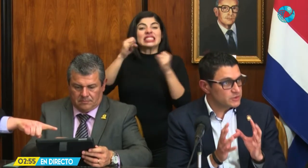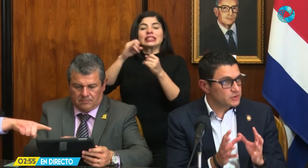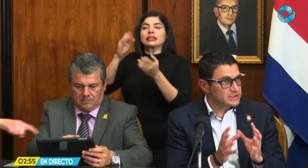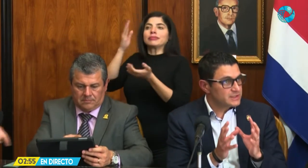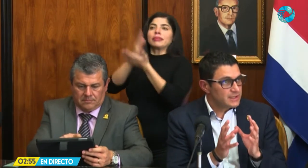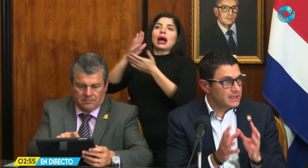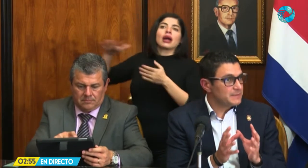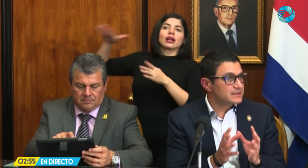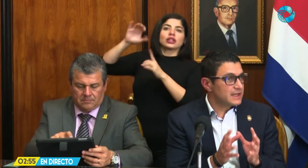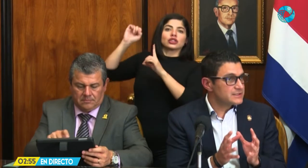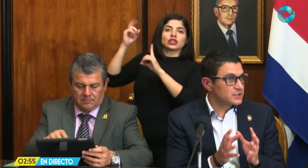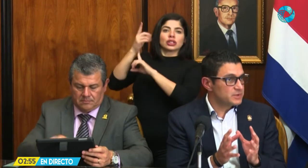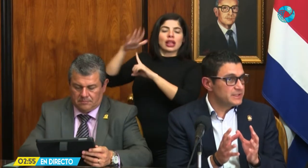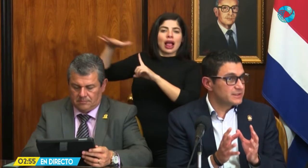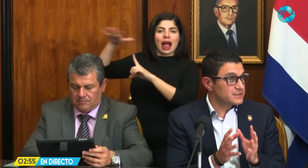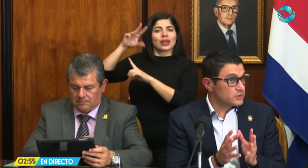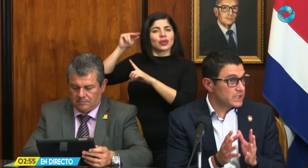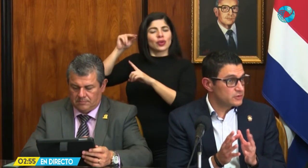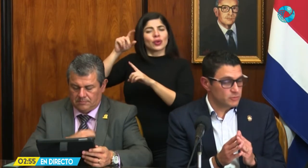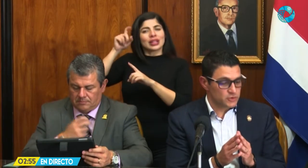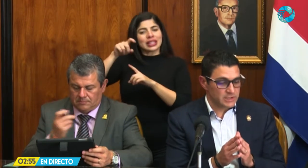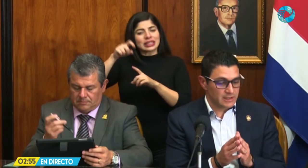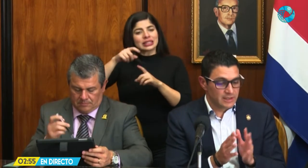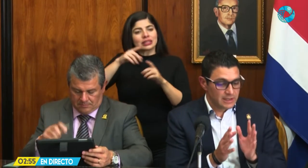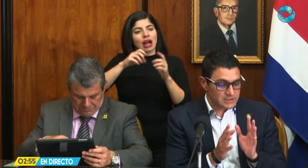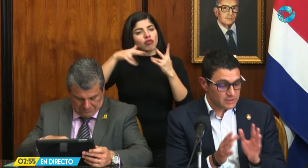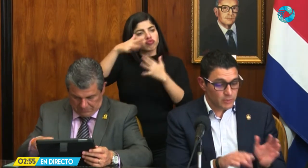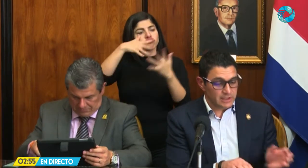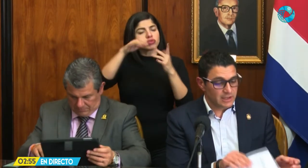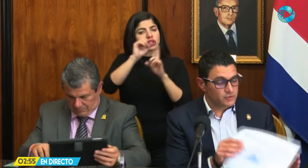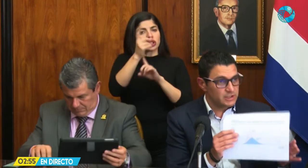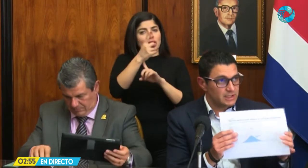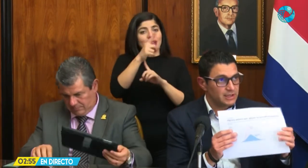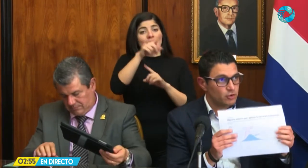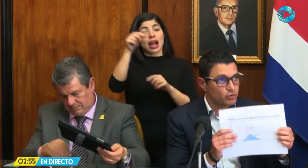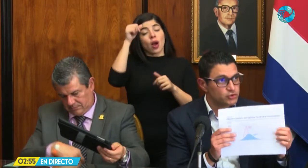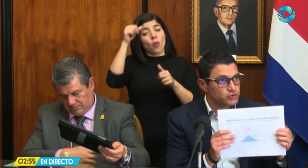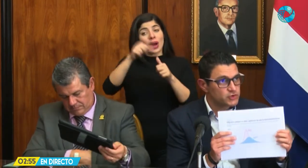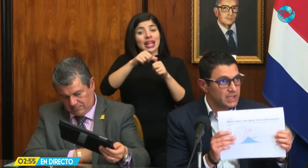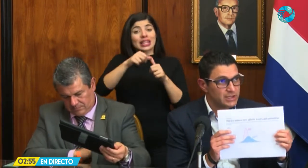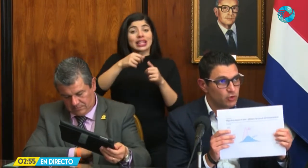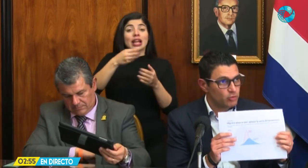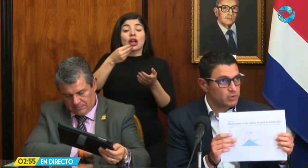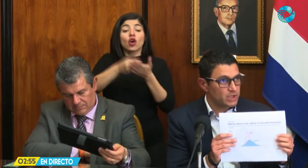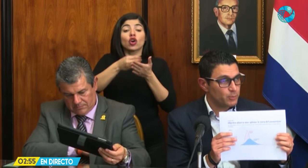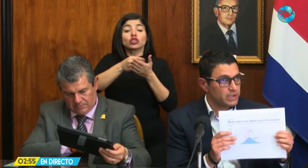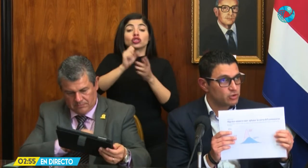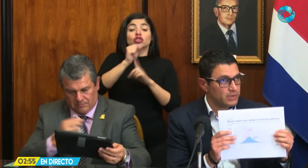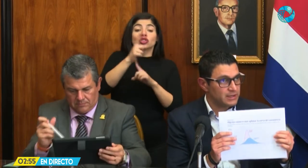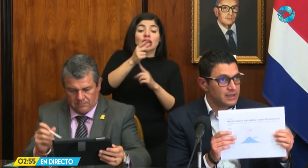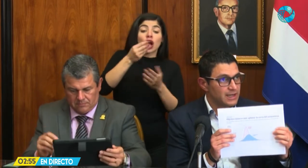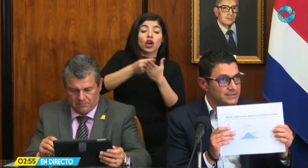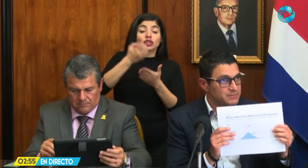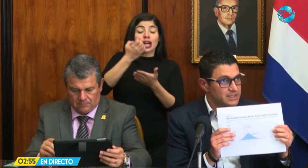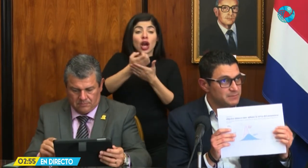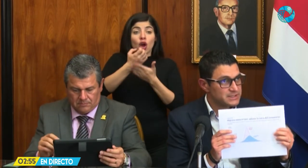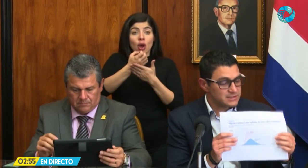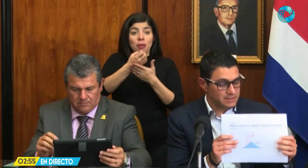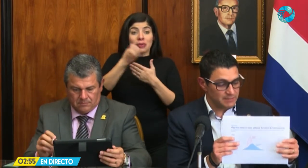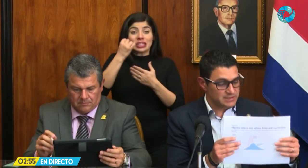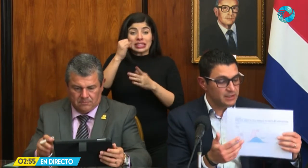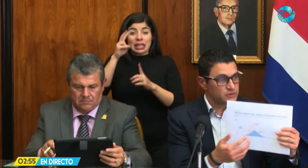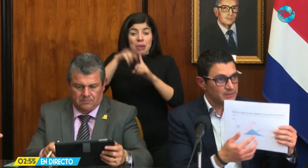ya situaciones elementales que nos permiten desarrollarnos como sociedad. Recuerden que el costo social y económico que puede tomar hacer